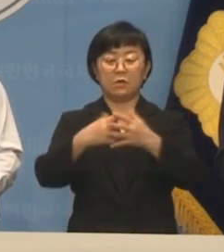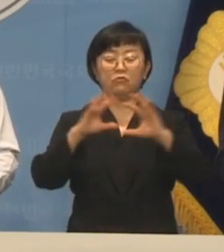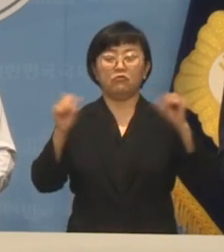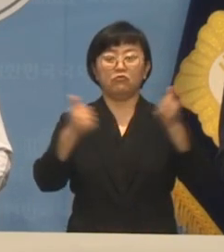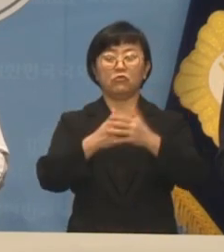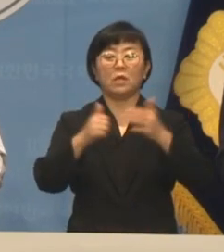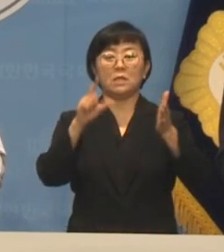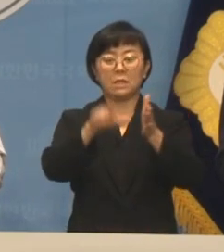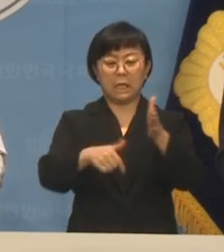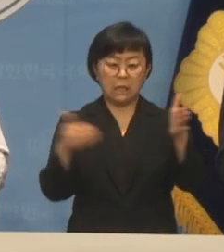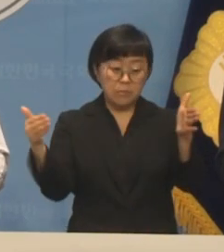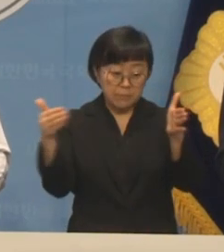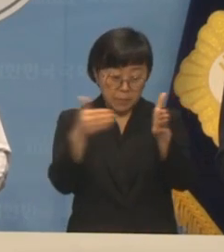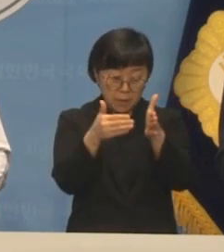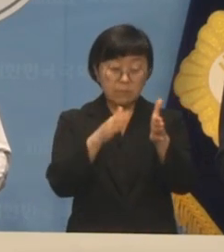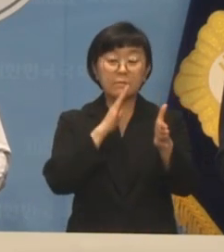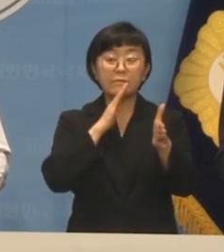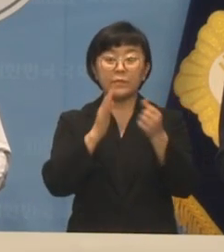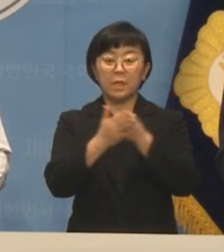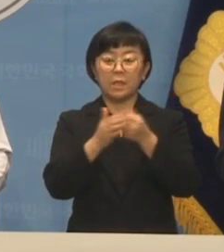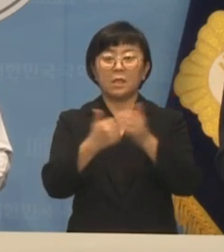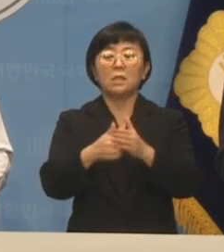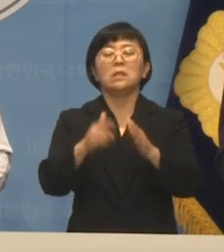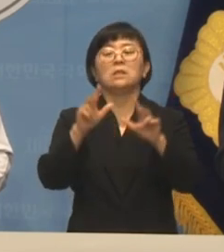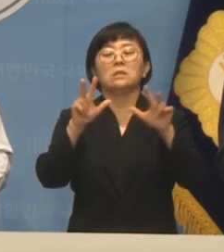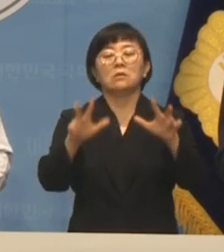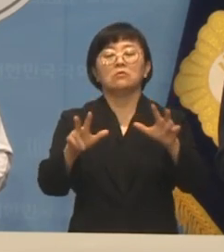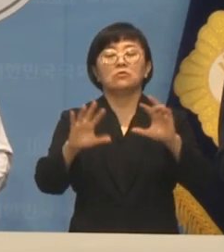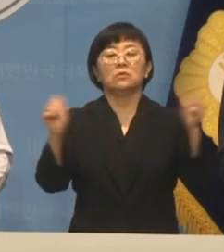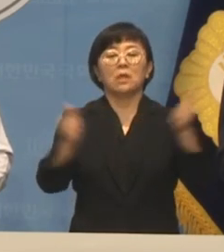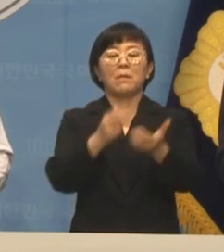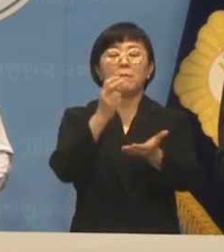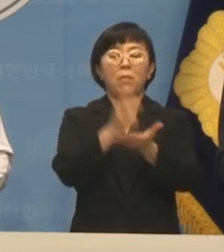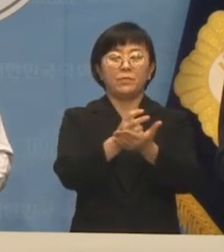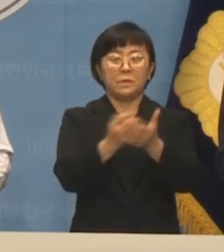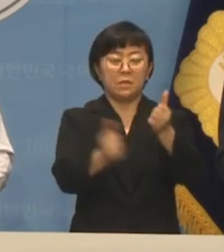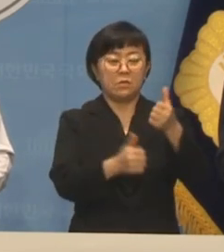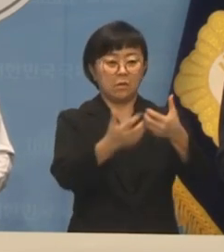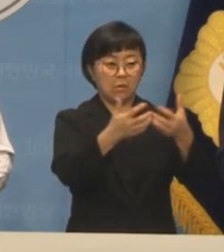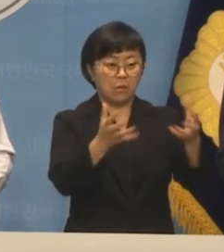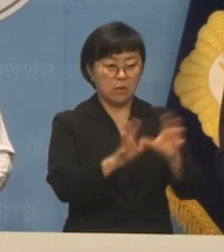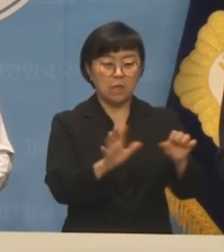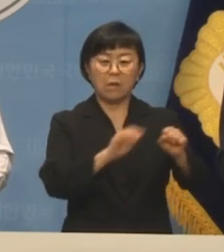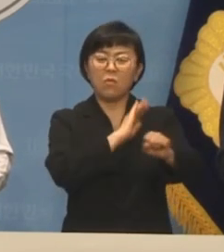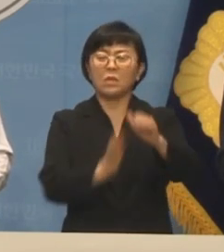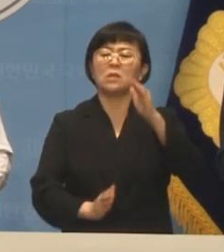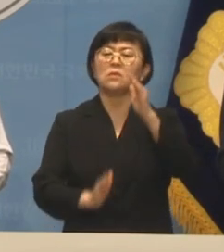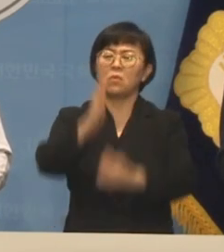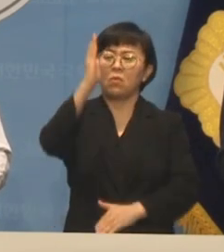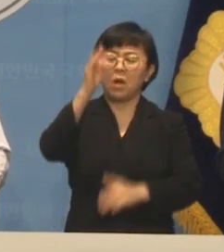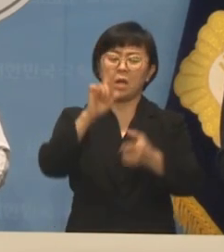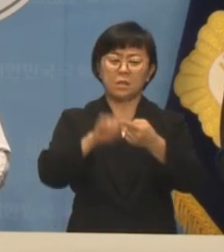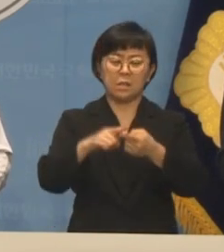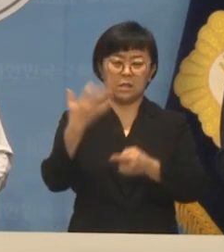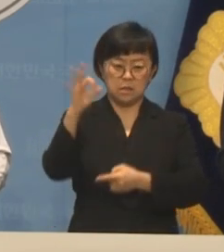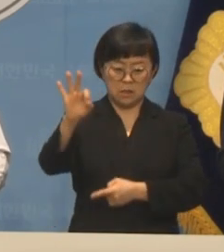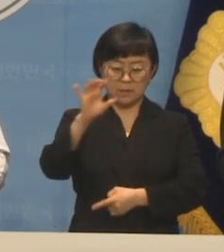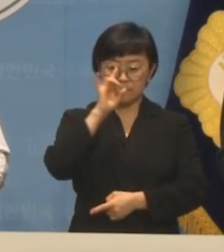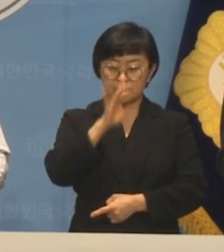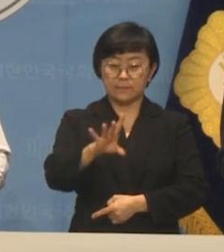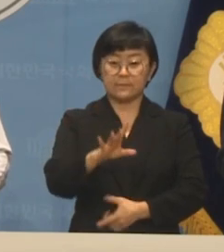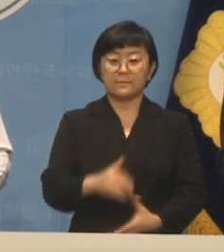얼마 남지 않았습니다. 더 이상 국회 법제사법위원회의 월권과 목리를 용납해서는 안